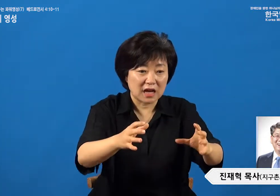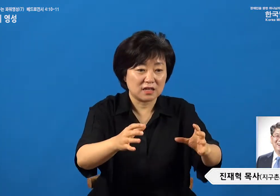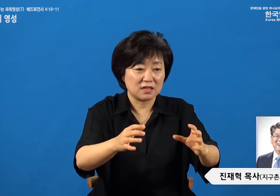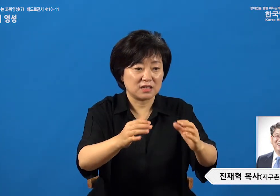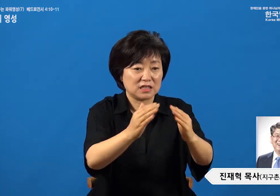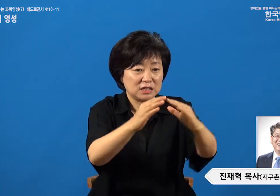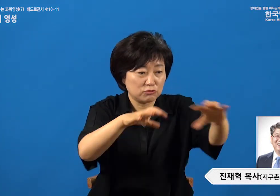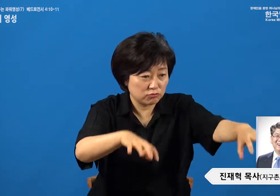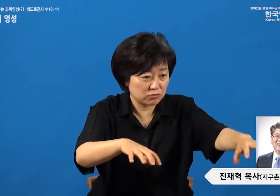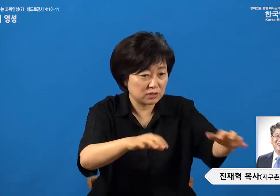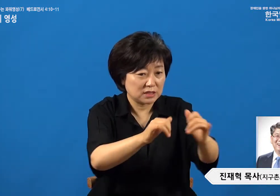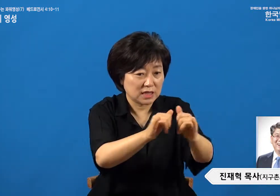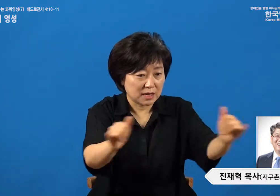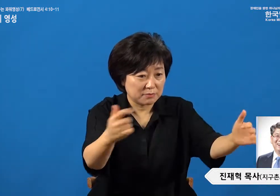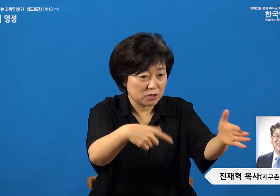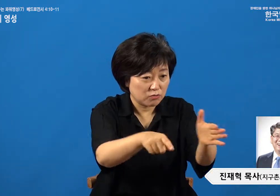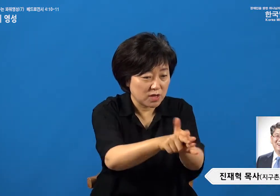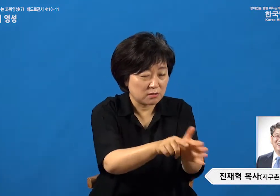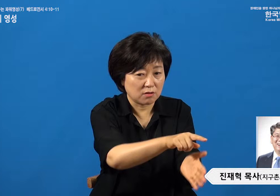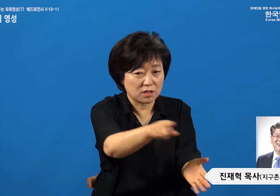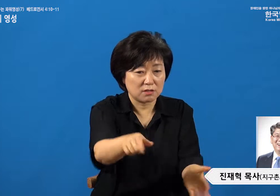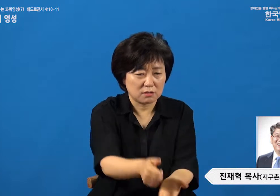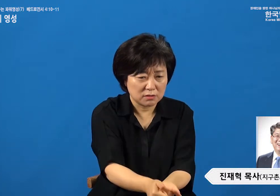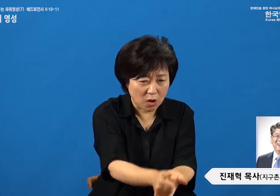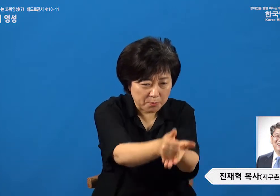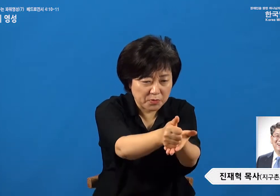향해 섬김을 위하여,